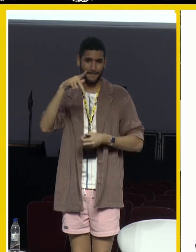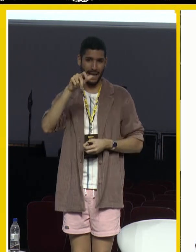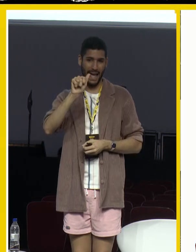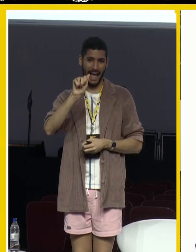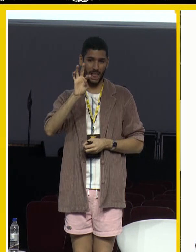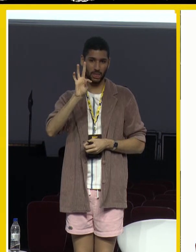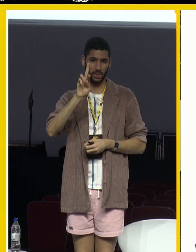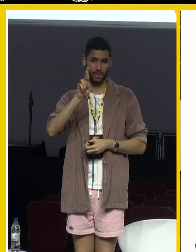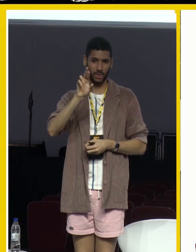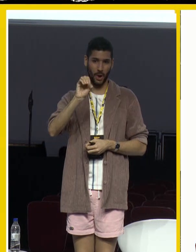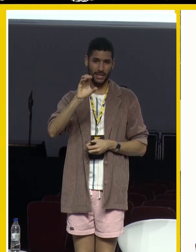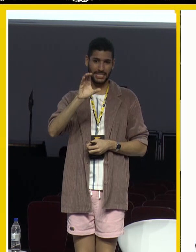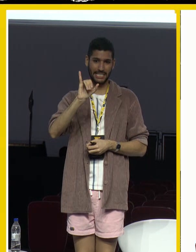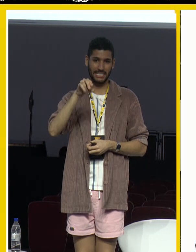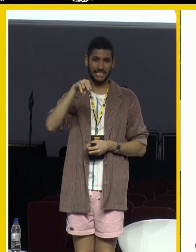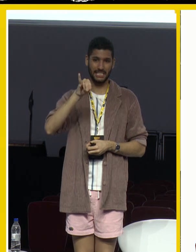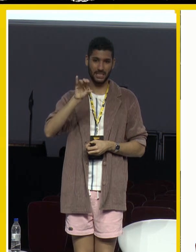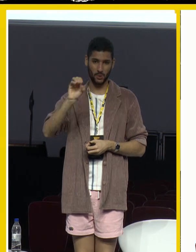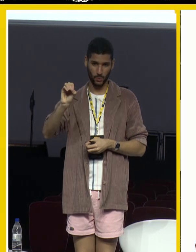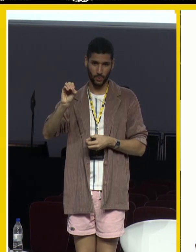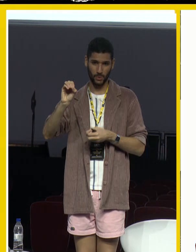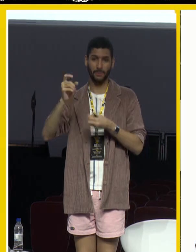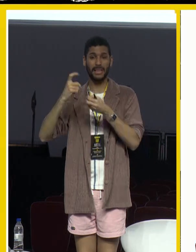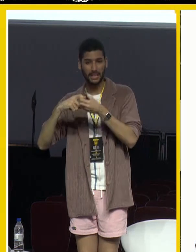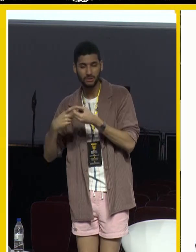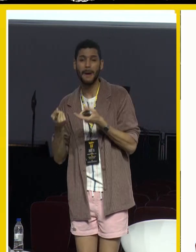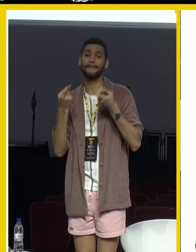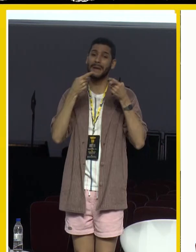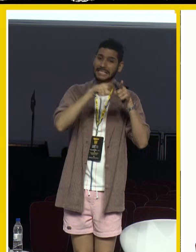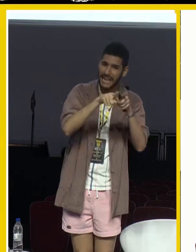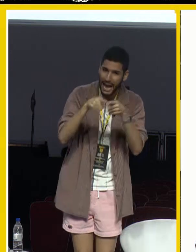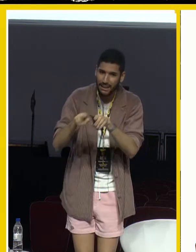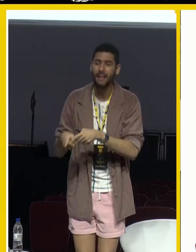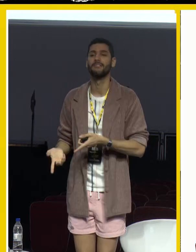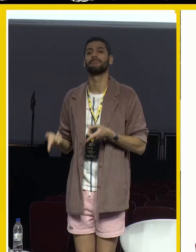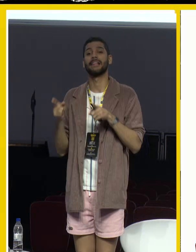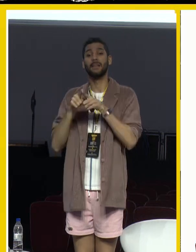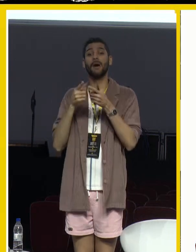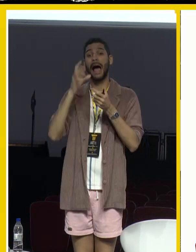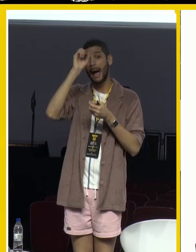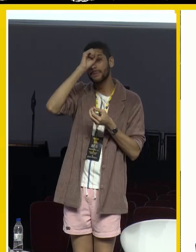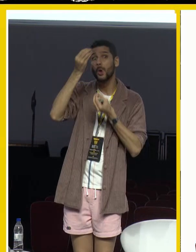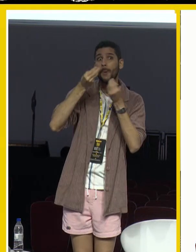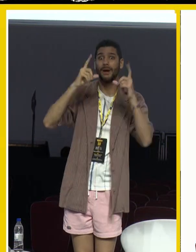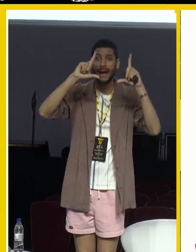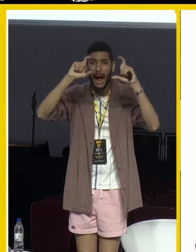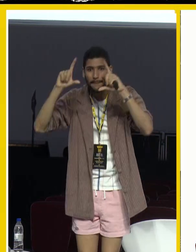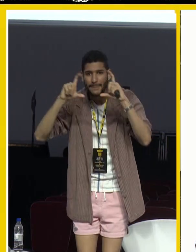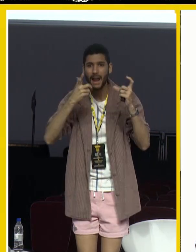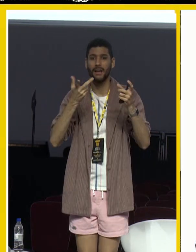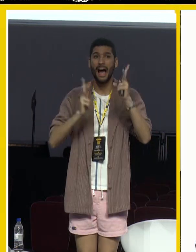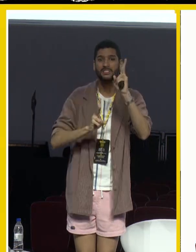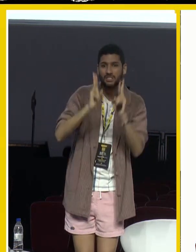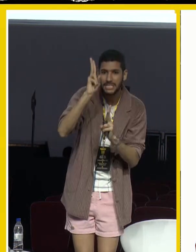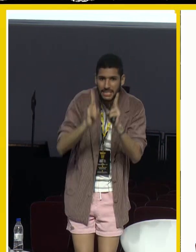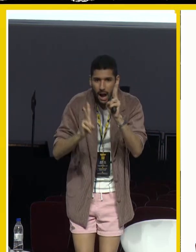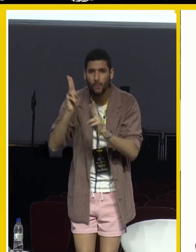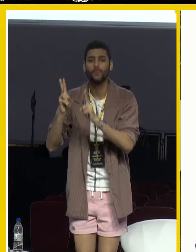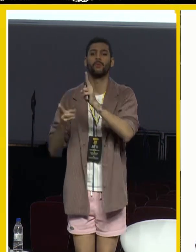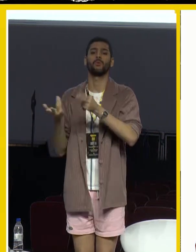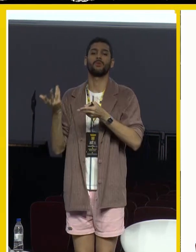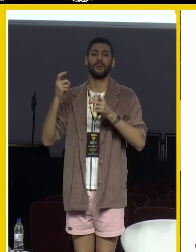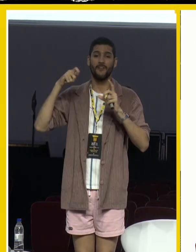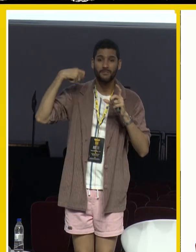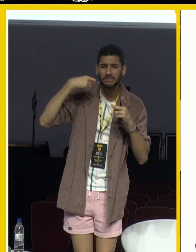aprender a falar como trabalhar com o patrocínio com parcerias como você